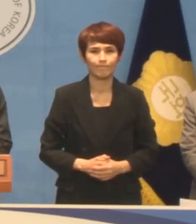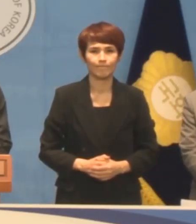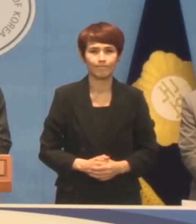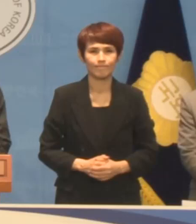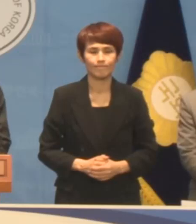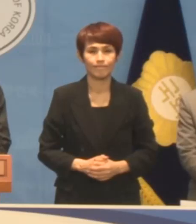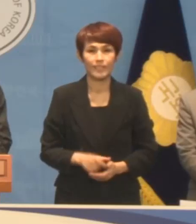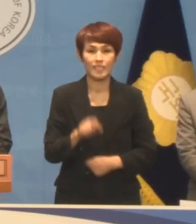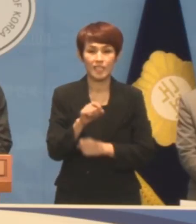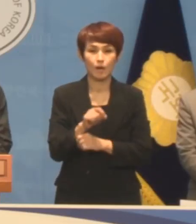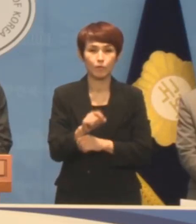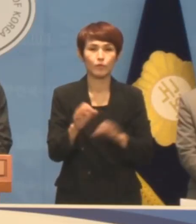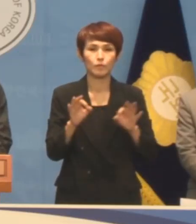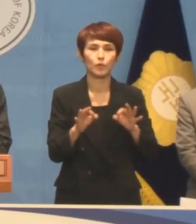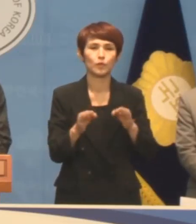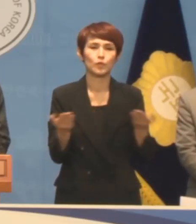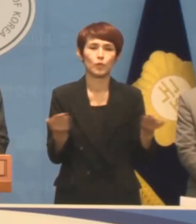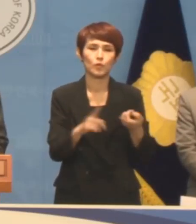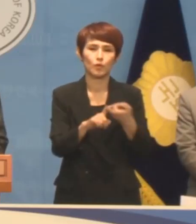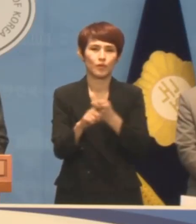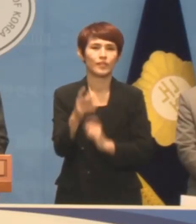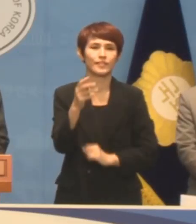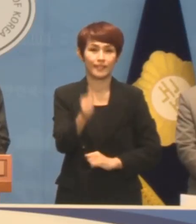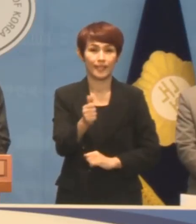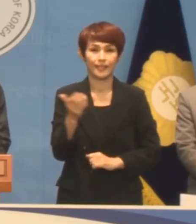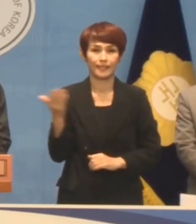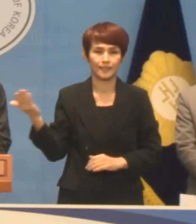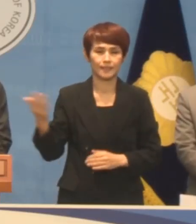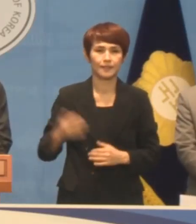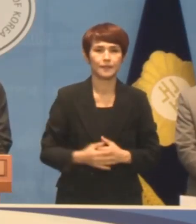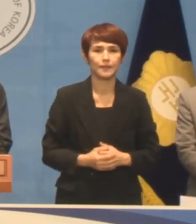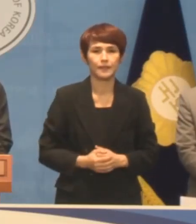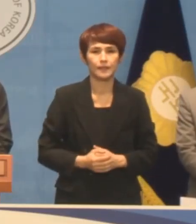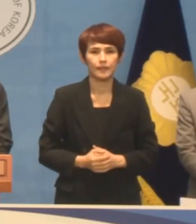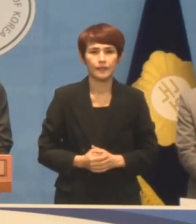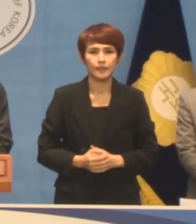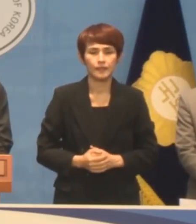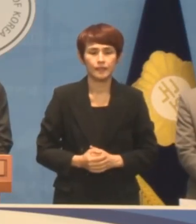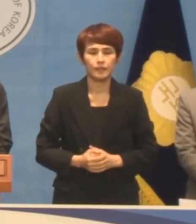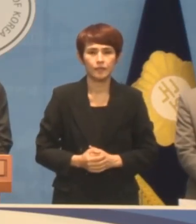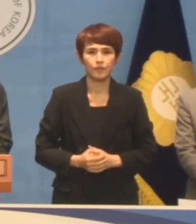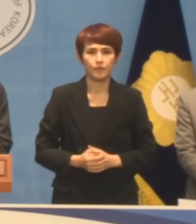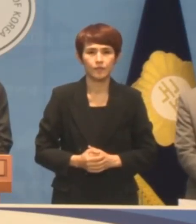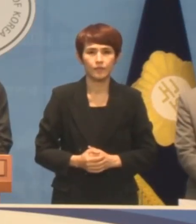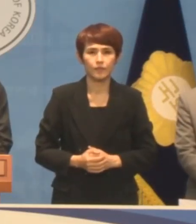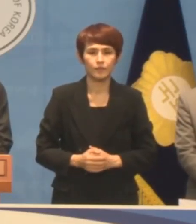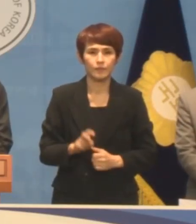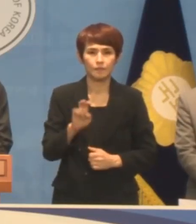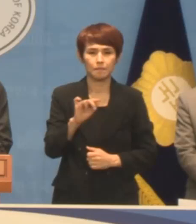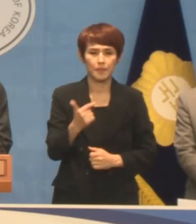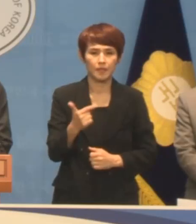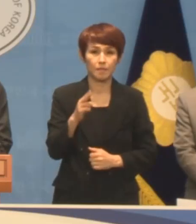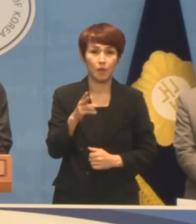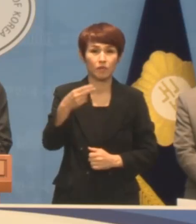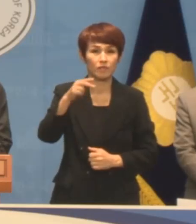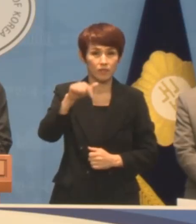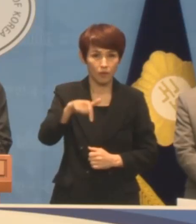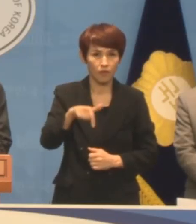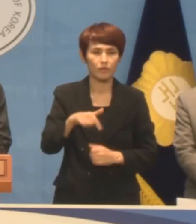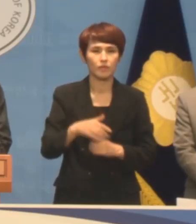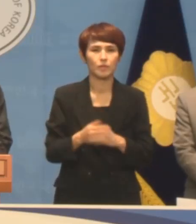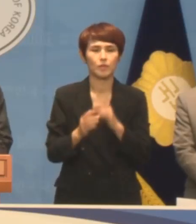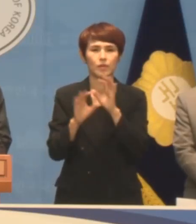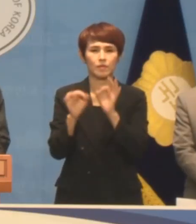네, 사무금융노조 위원장 이재진입니다. 앞서 우리 함께해 주신 우리 민명덕 의원님, 그리고 김현정